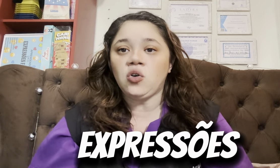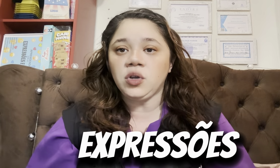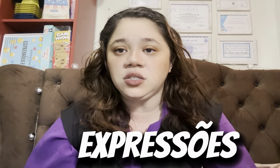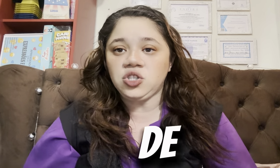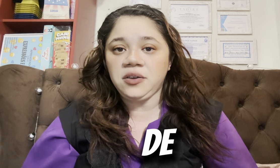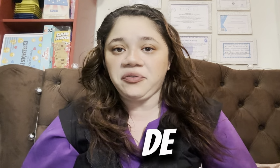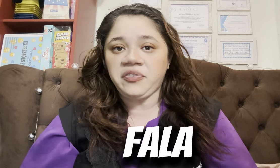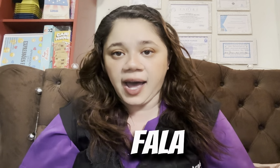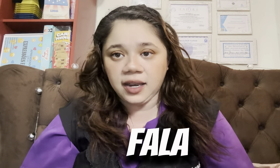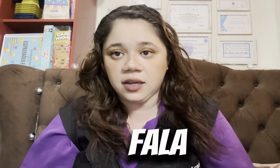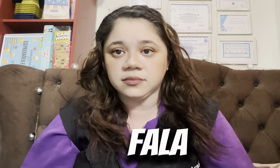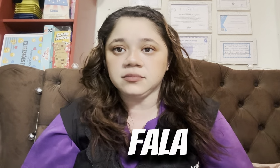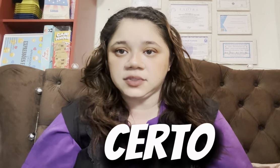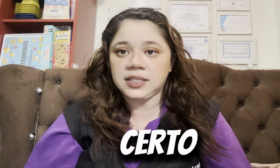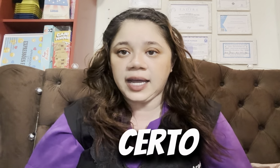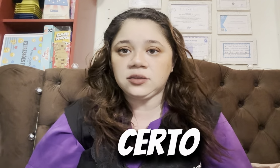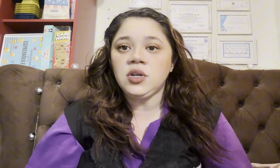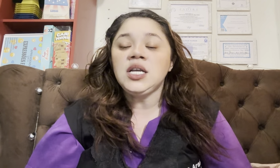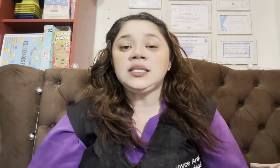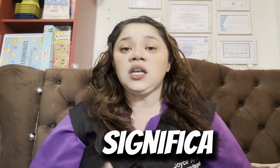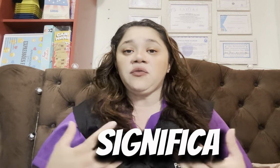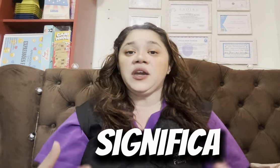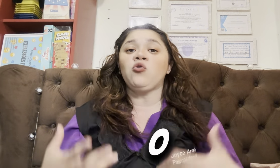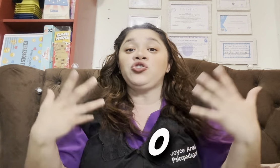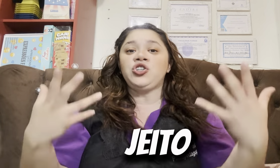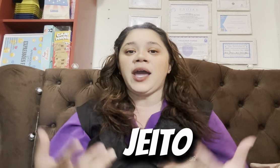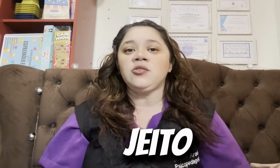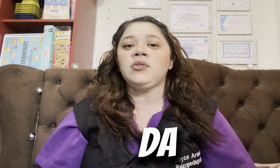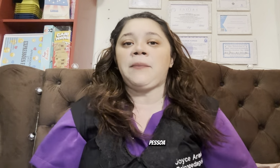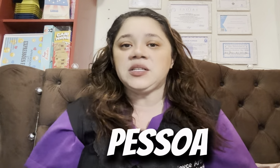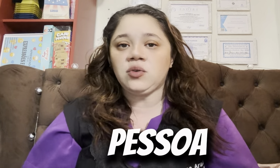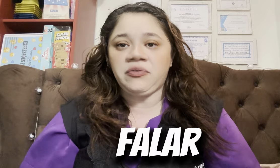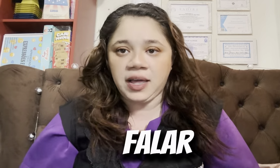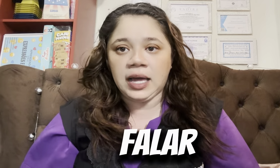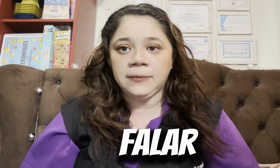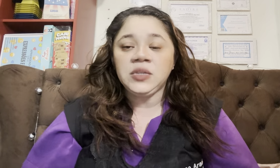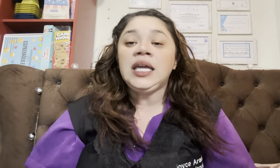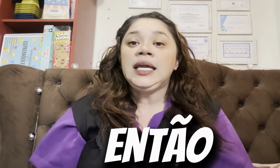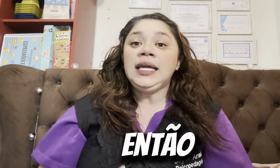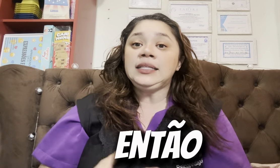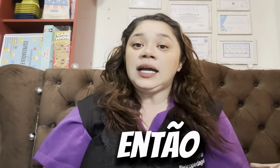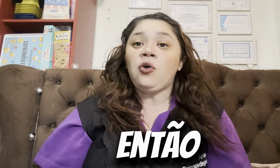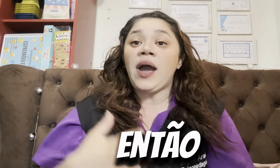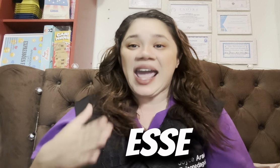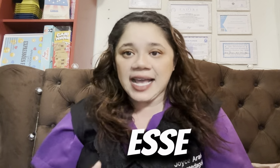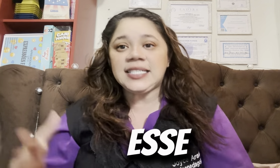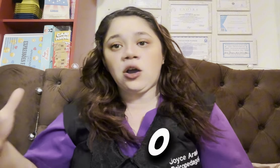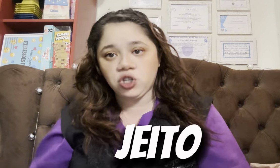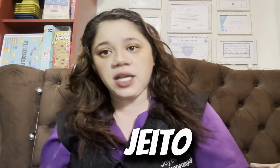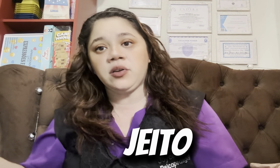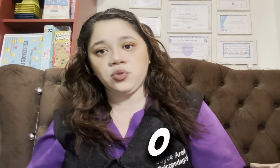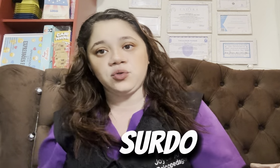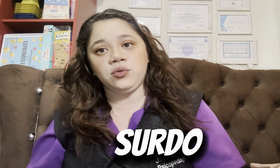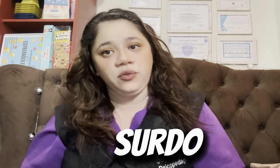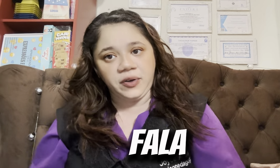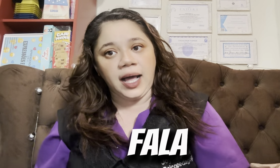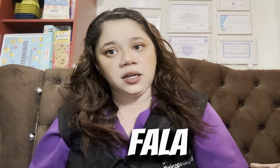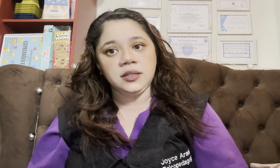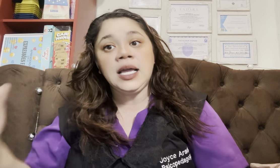expressões de fala, certo? Significa o jeito da pessoa falar. Então, esse é o jeito que o surdo fala.